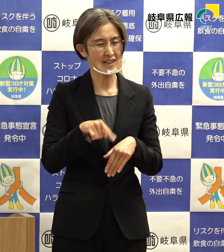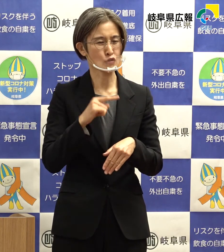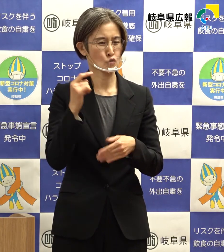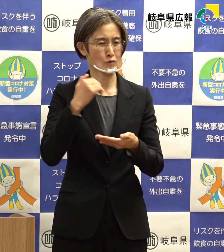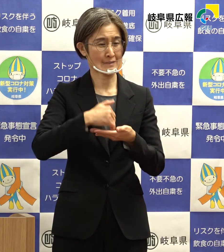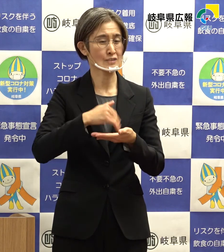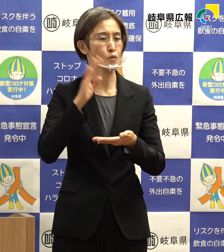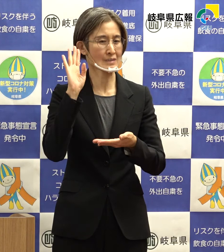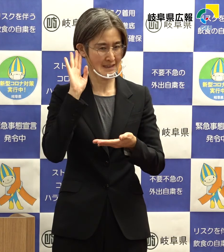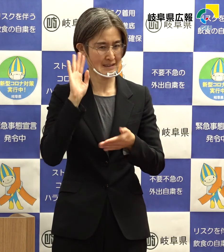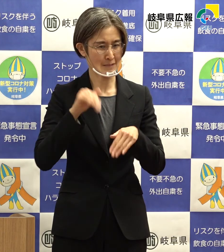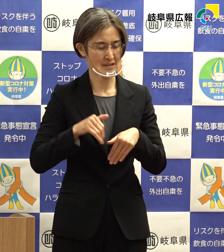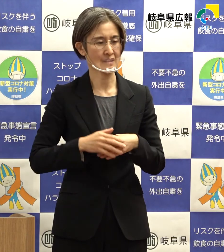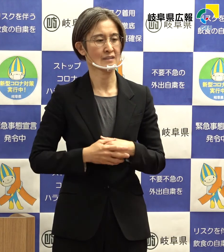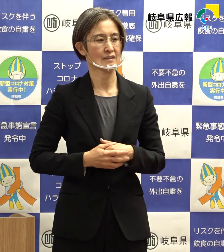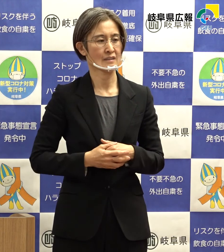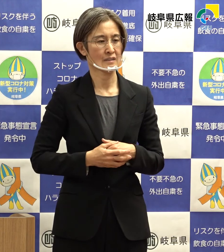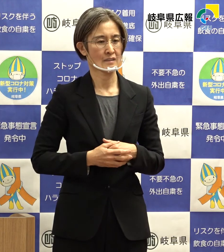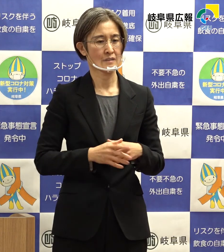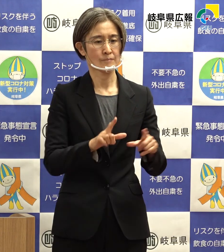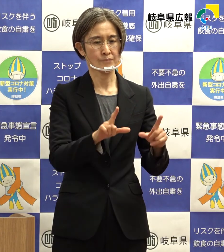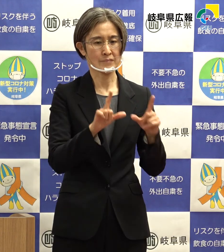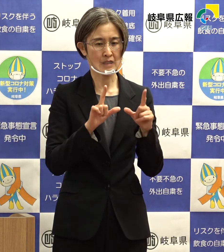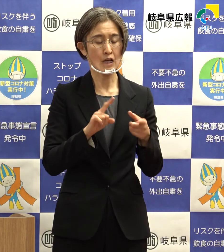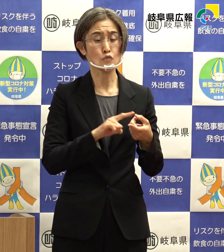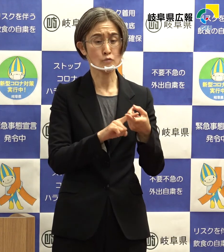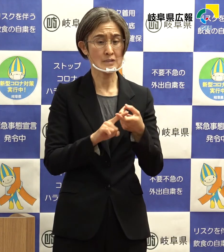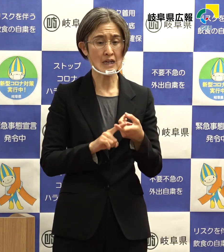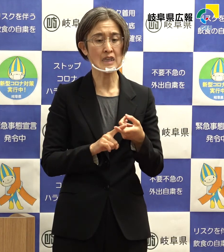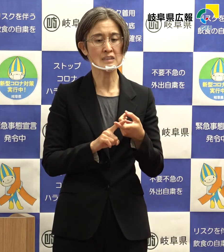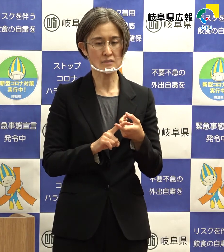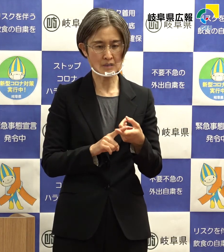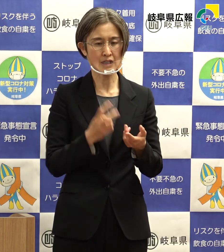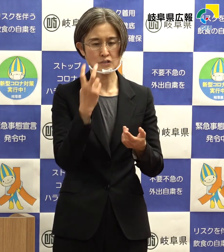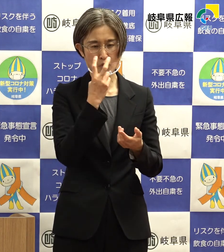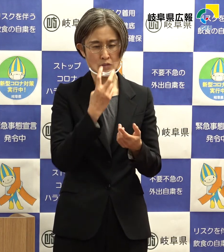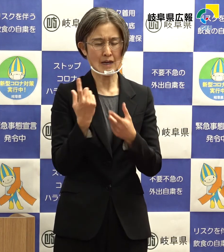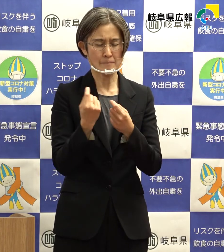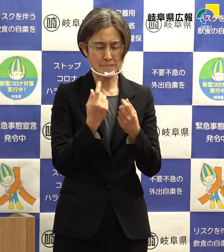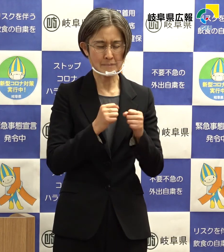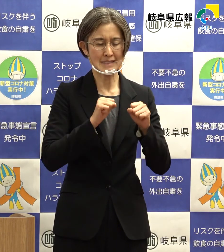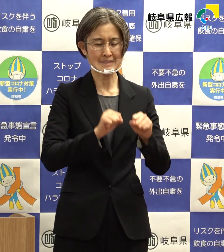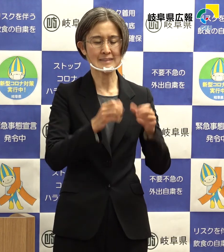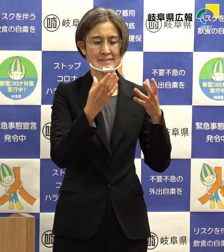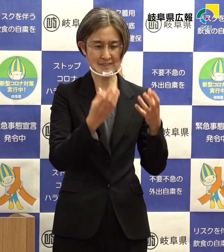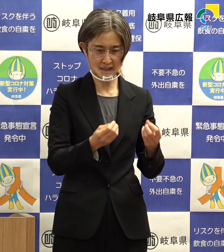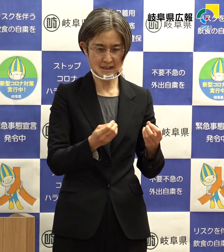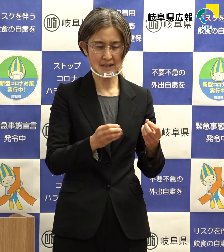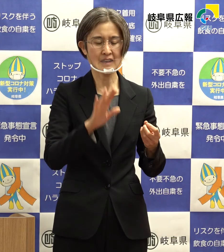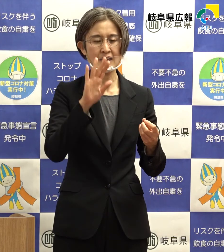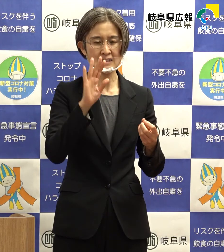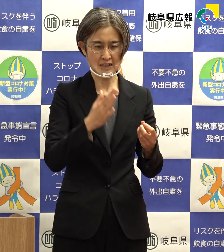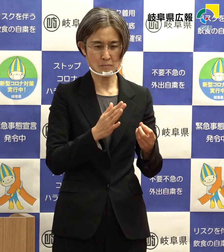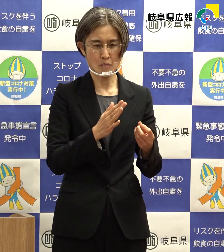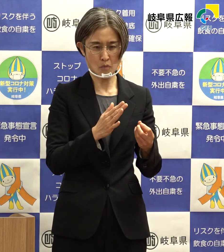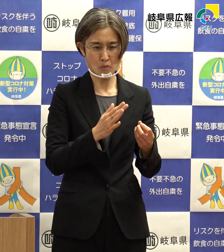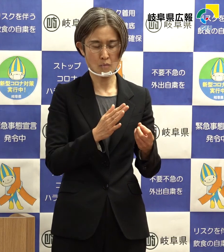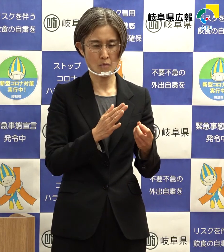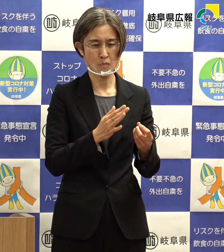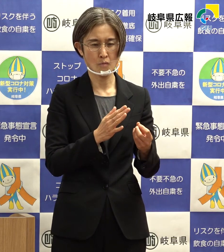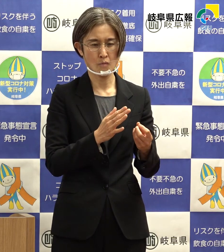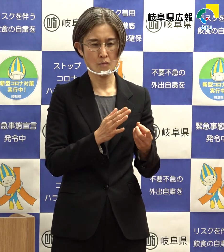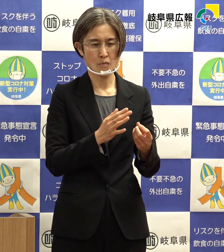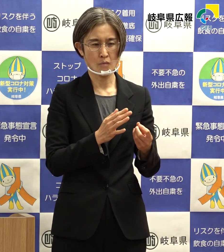はい、 組合側としては徹底的に調査を全力を尽くしたんだけれども、非対象者の方